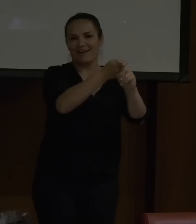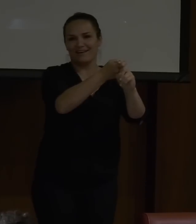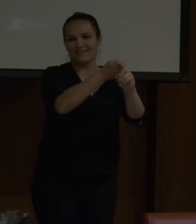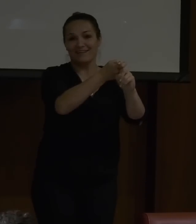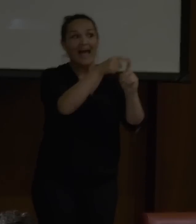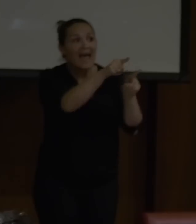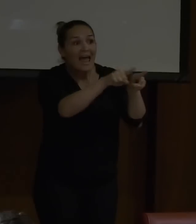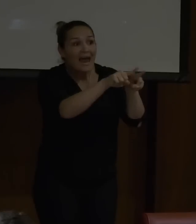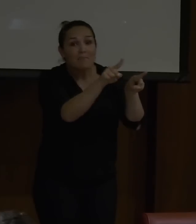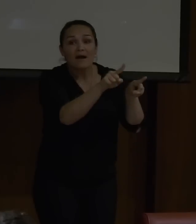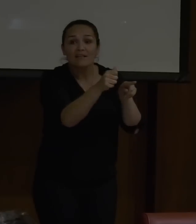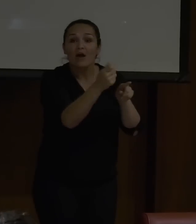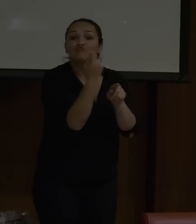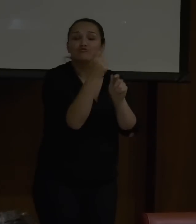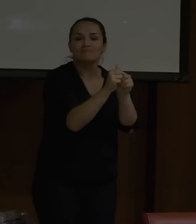marido.